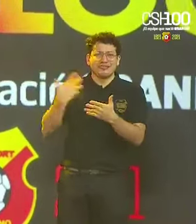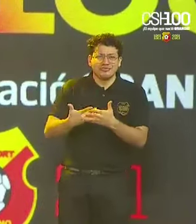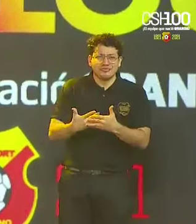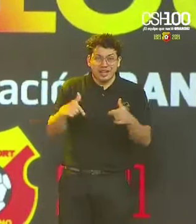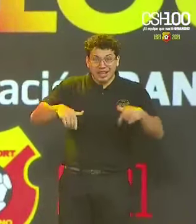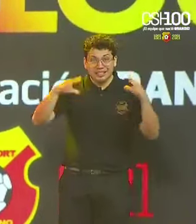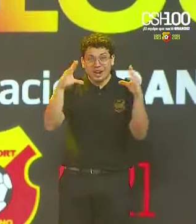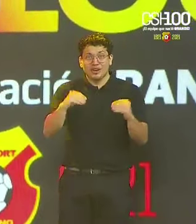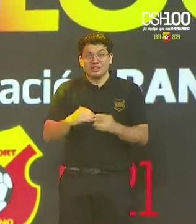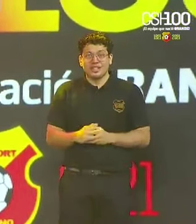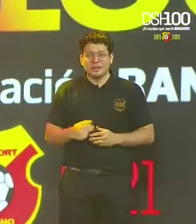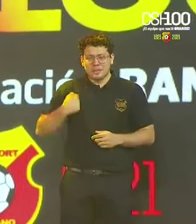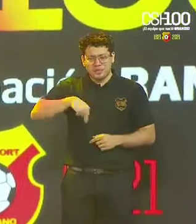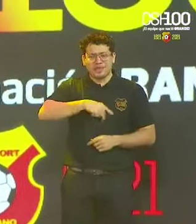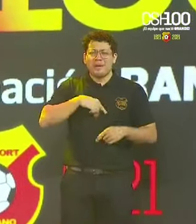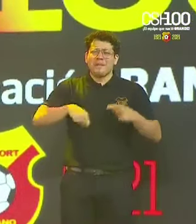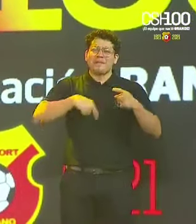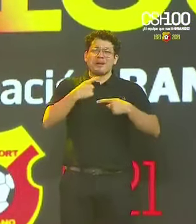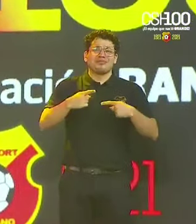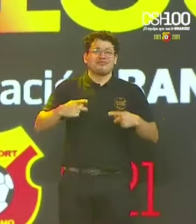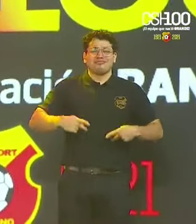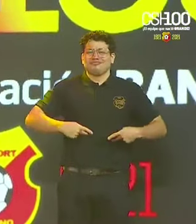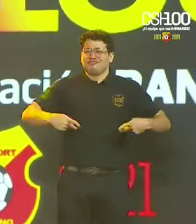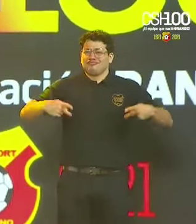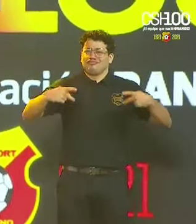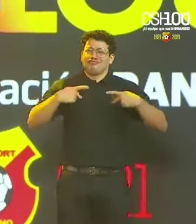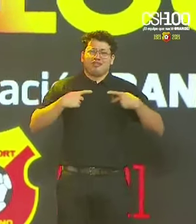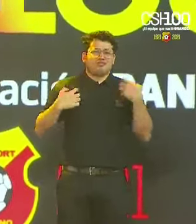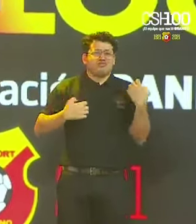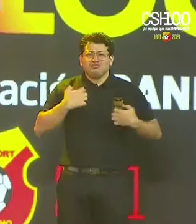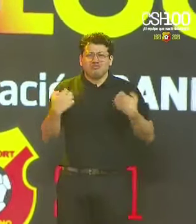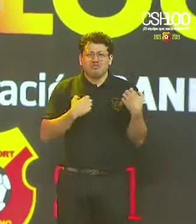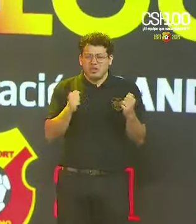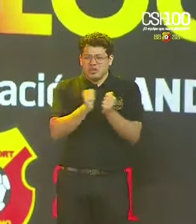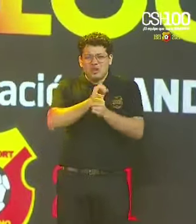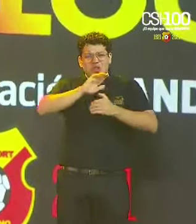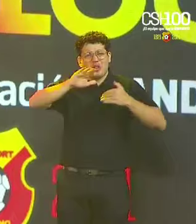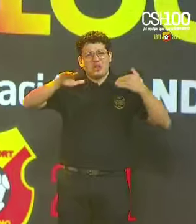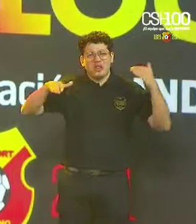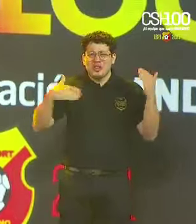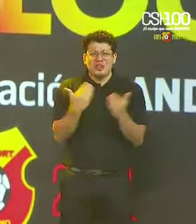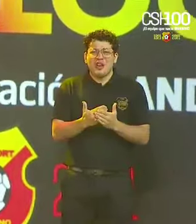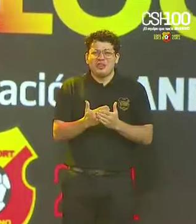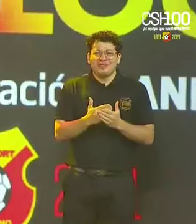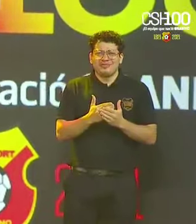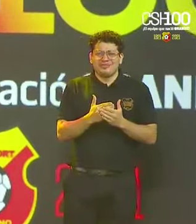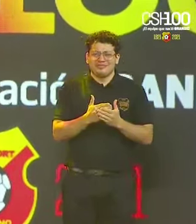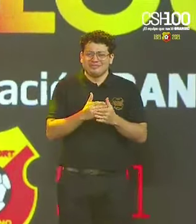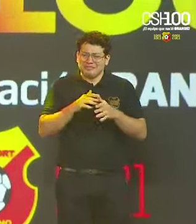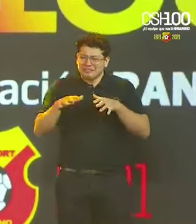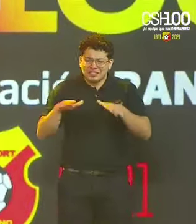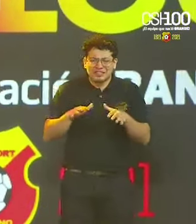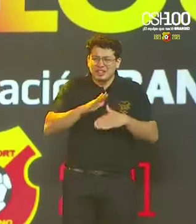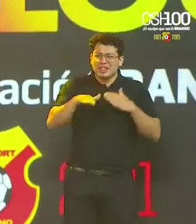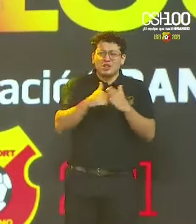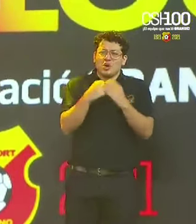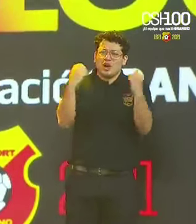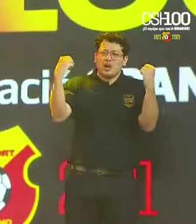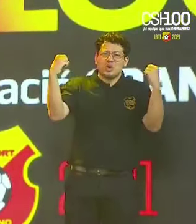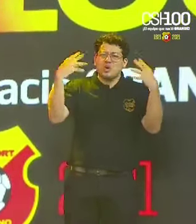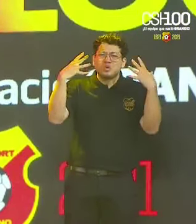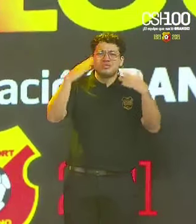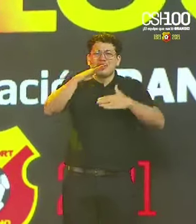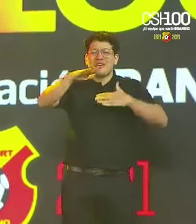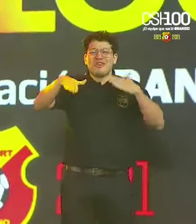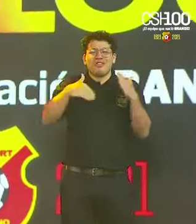noche la vamos a vivir intensamente con todo el jolgorio, con toda la luz,